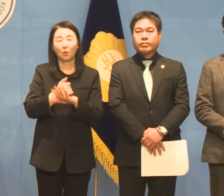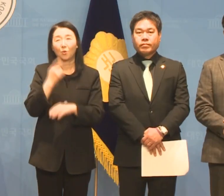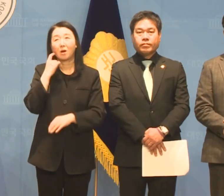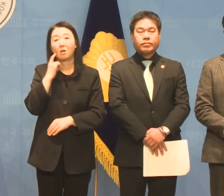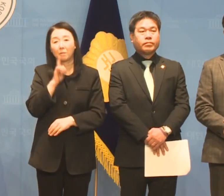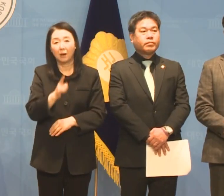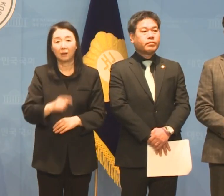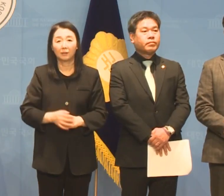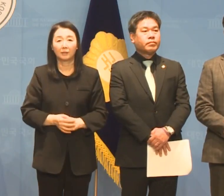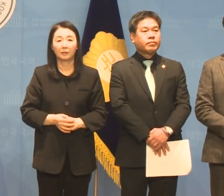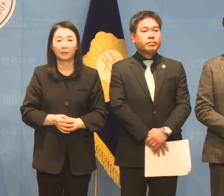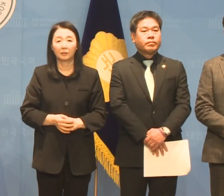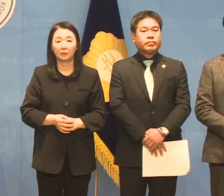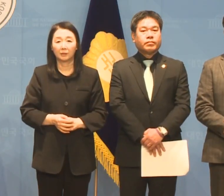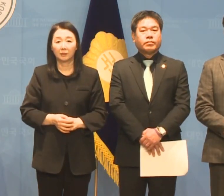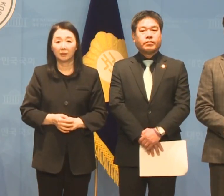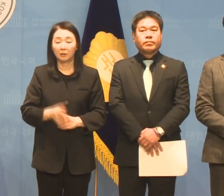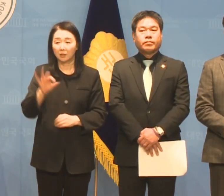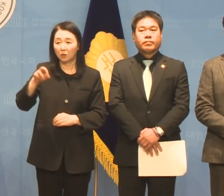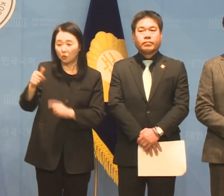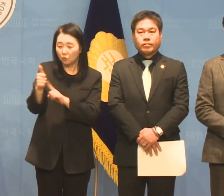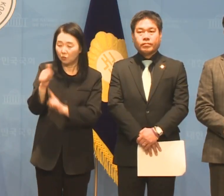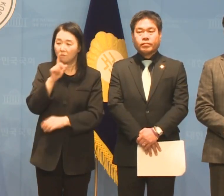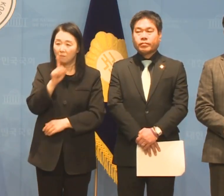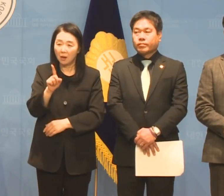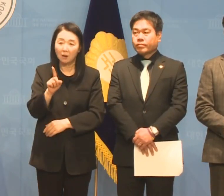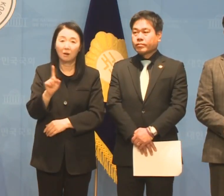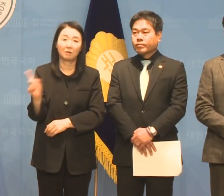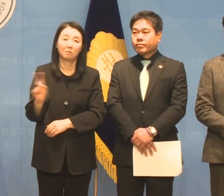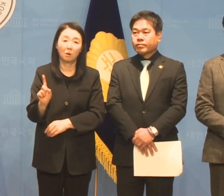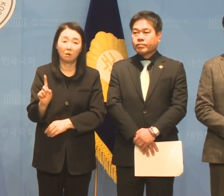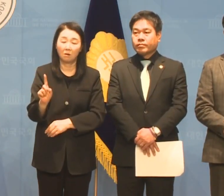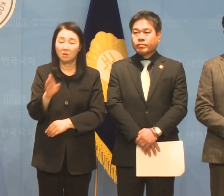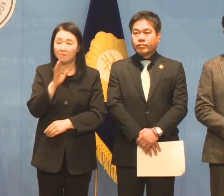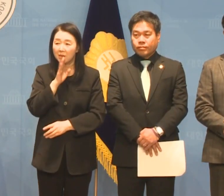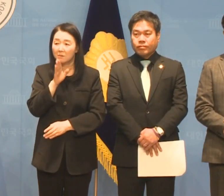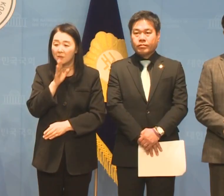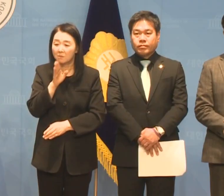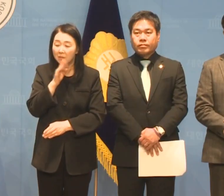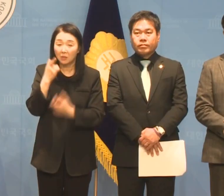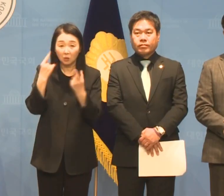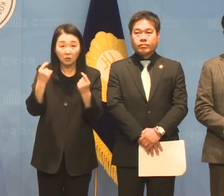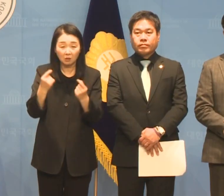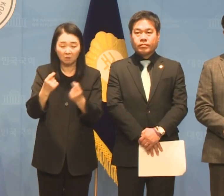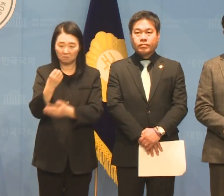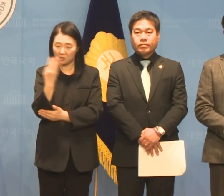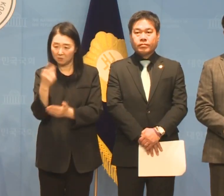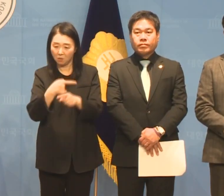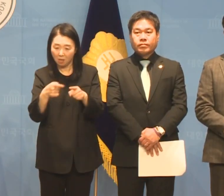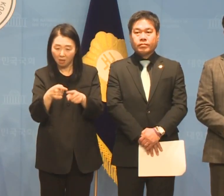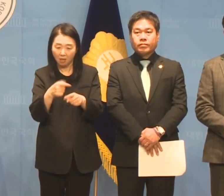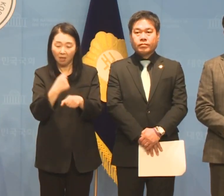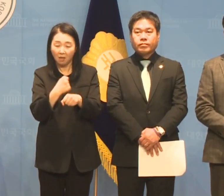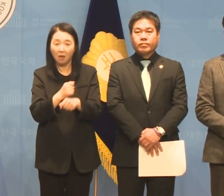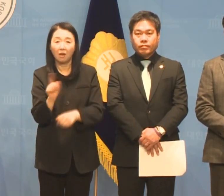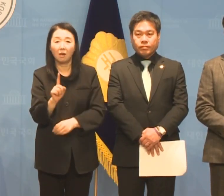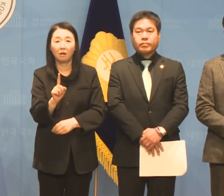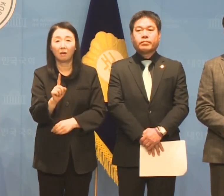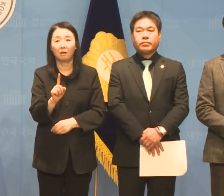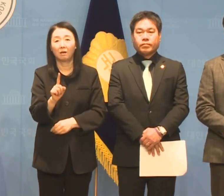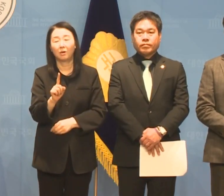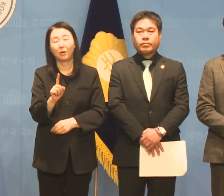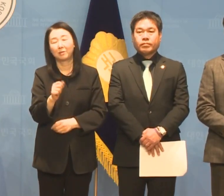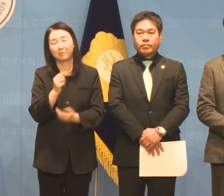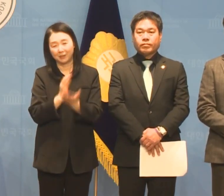불과한 사람입니다. 이 자의 말을 뭔가 대단한 말처럼 언론에 실어주는 것이야말로 이른바 전파 낭비, 지면